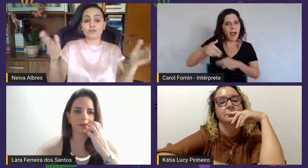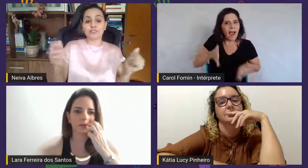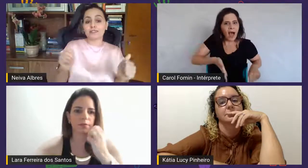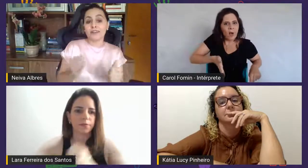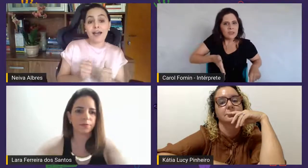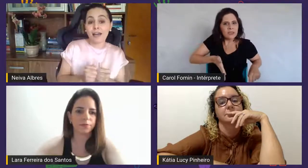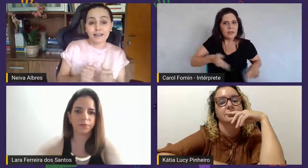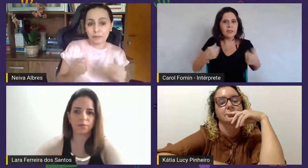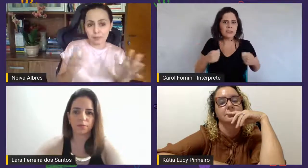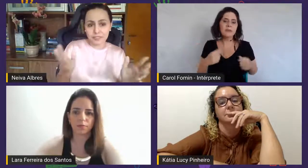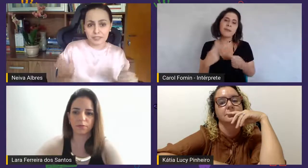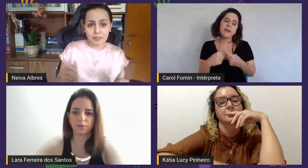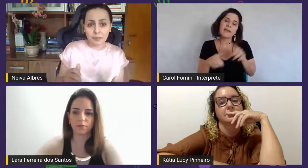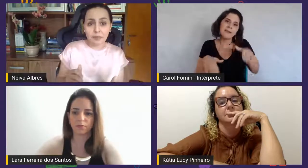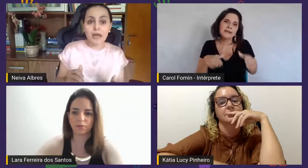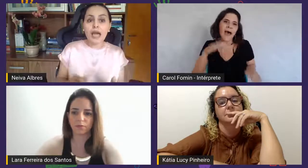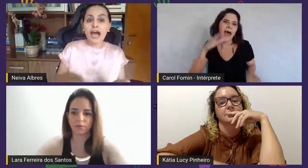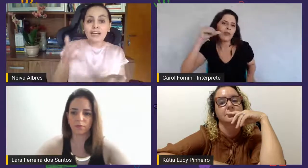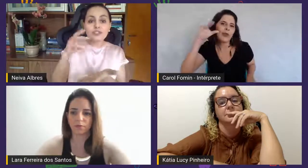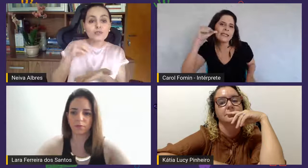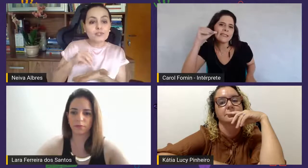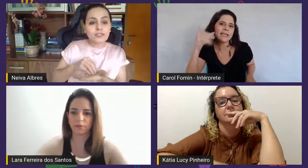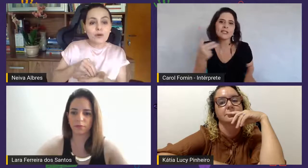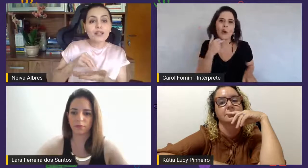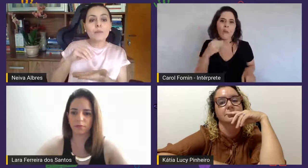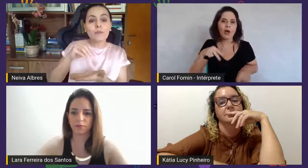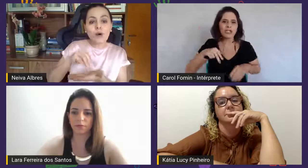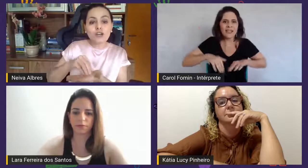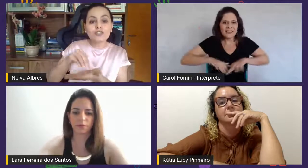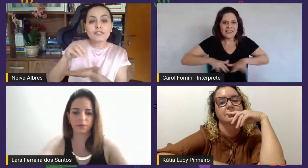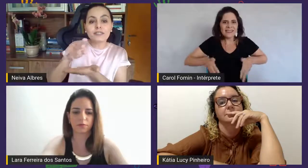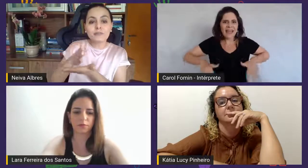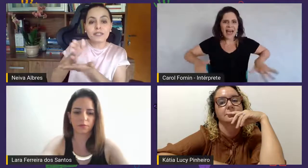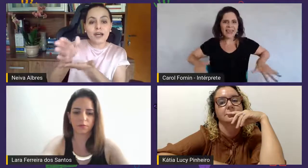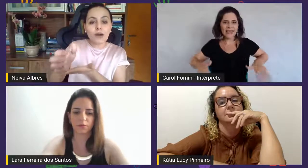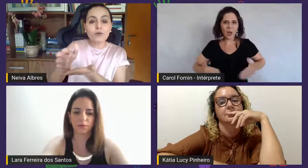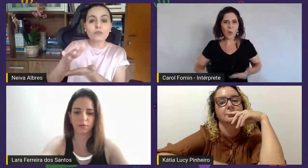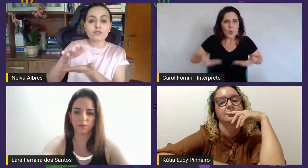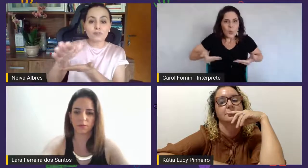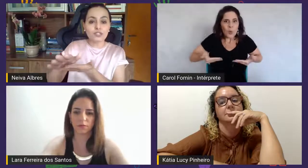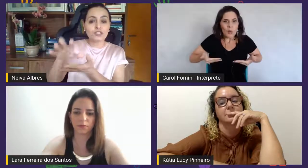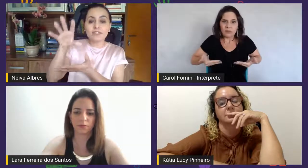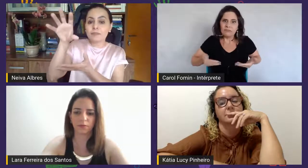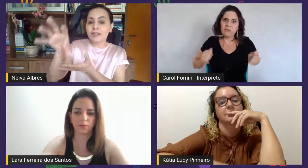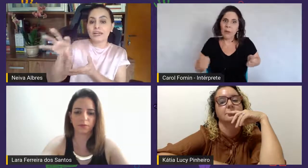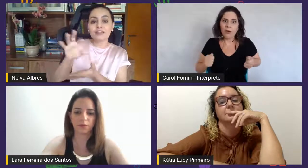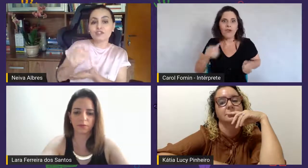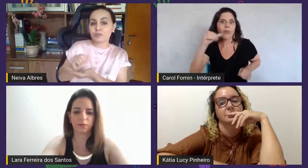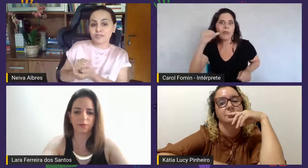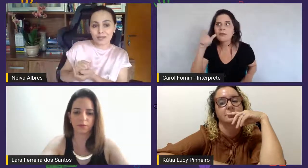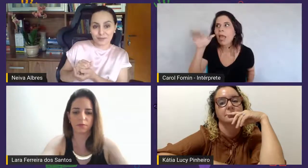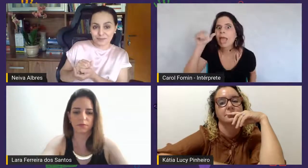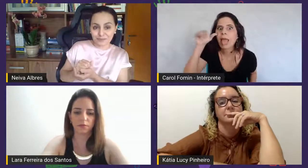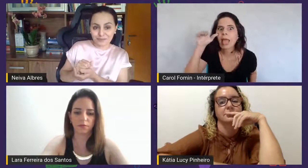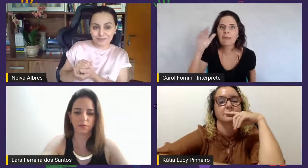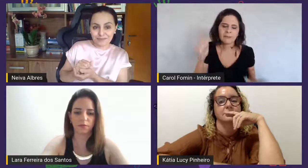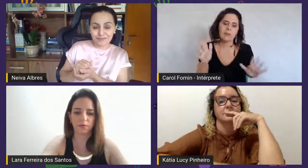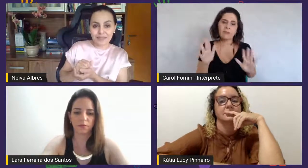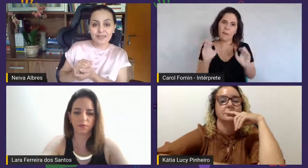não pode usar saia, por exemplo. A instituição, ela pode determinar algumas normativas para aquela